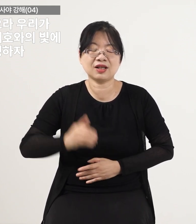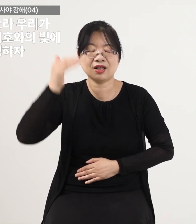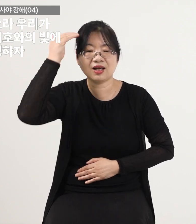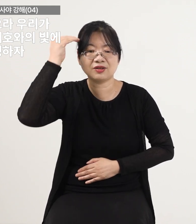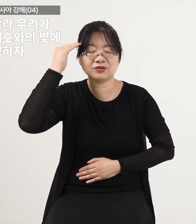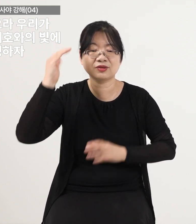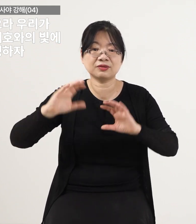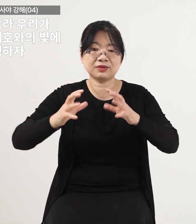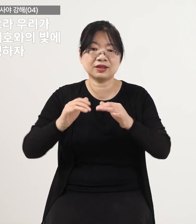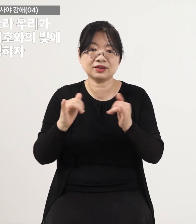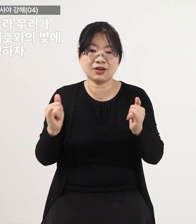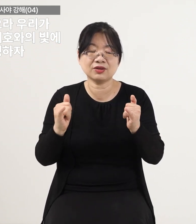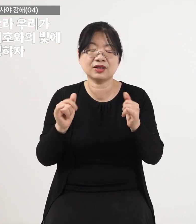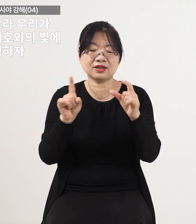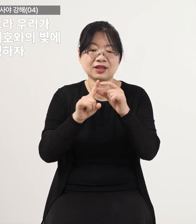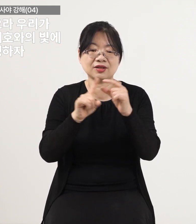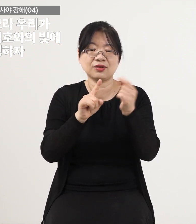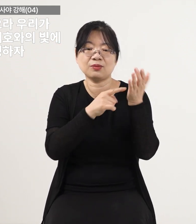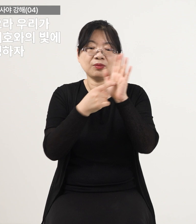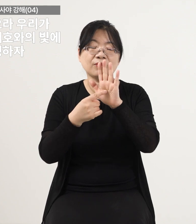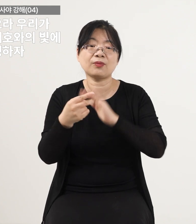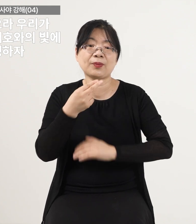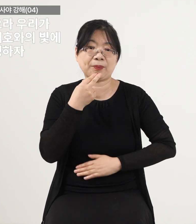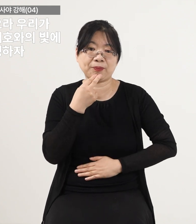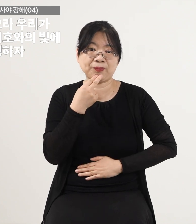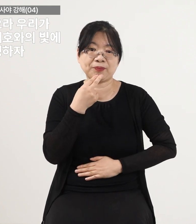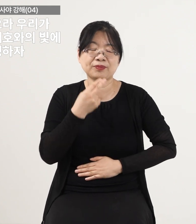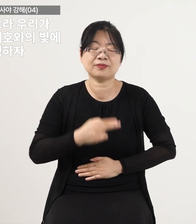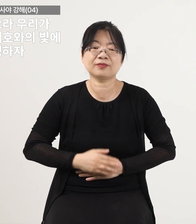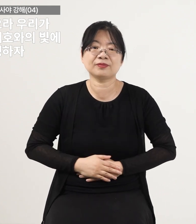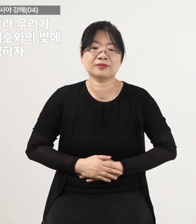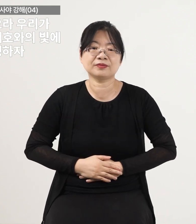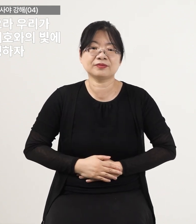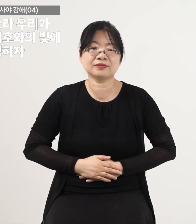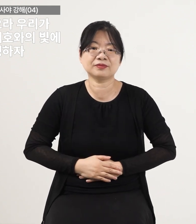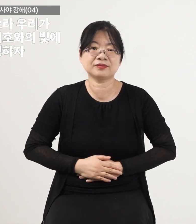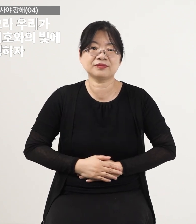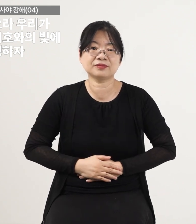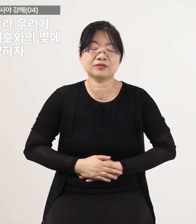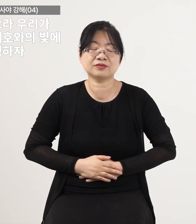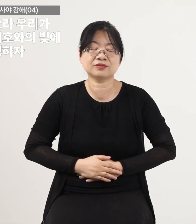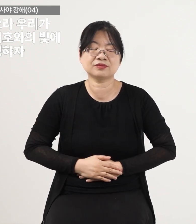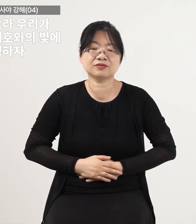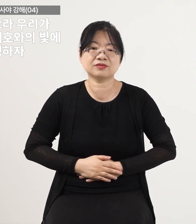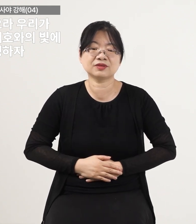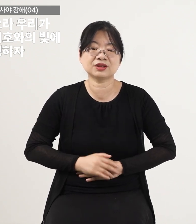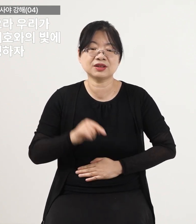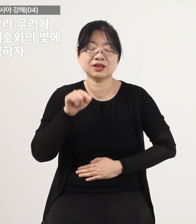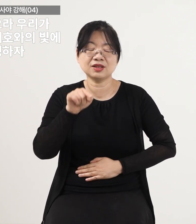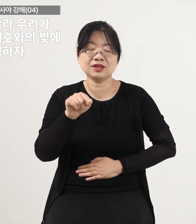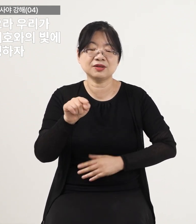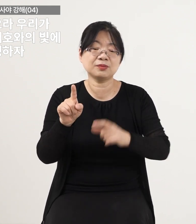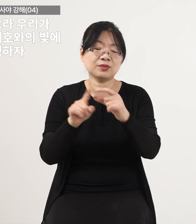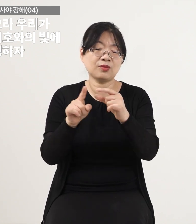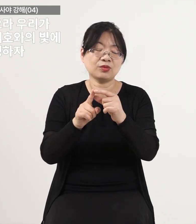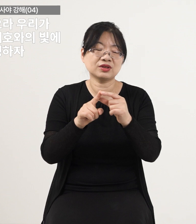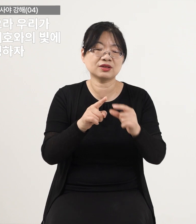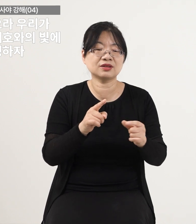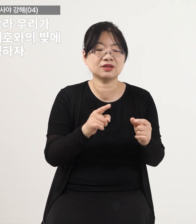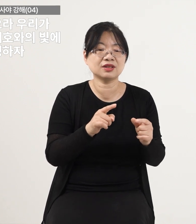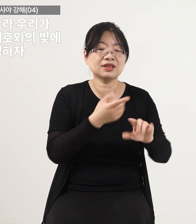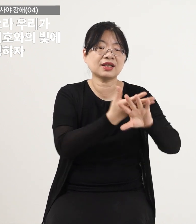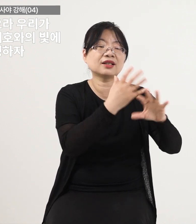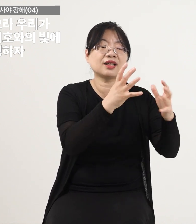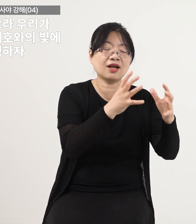대한민국 백성이 이런 표현 안 하잖아요. 예? 그 표현은 이방인들이 하는 거 아니에요?